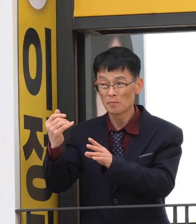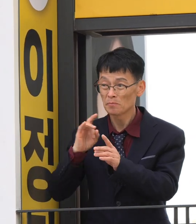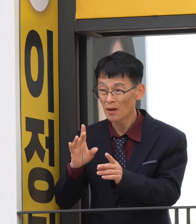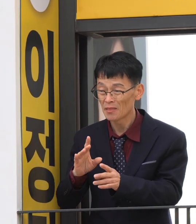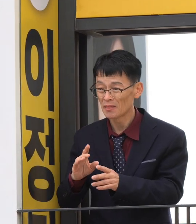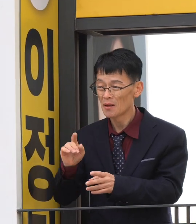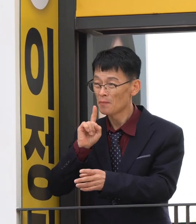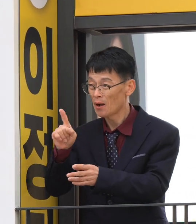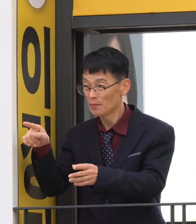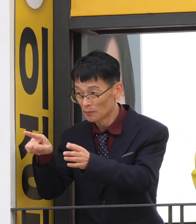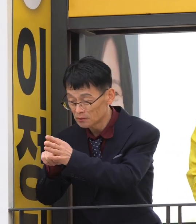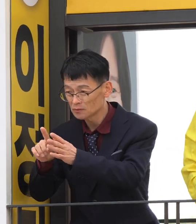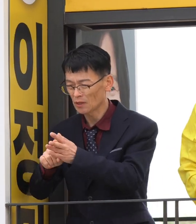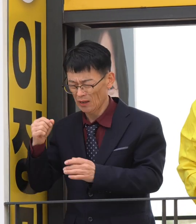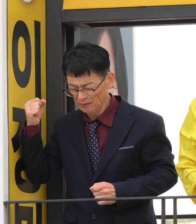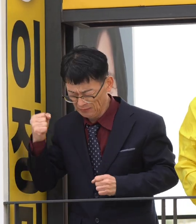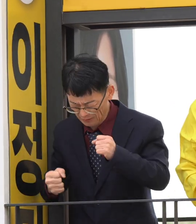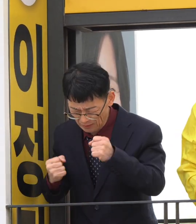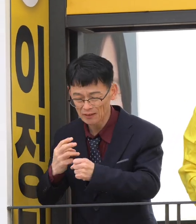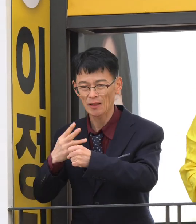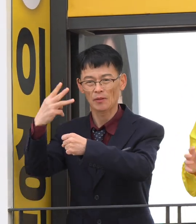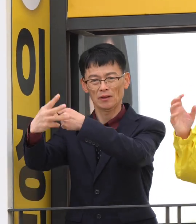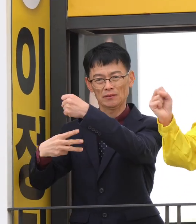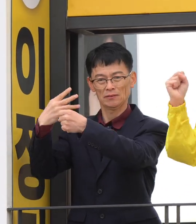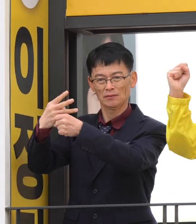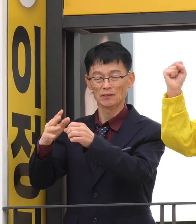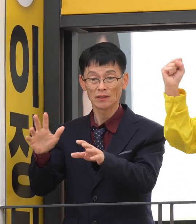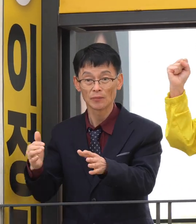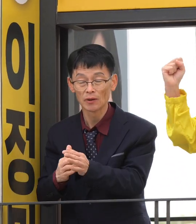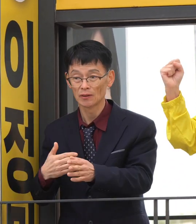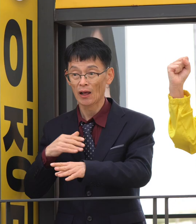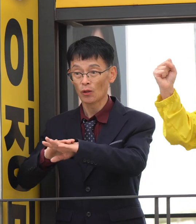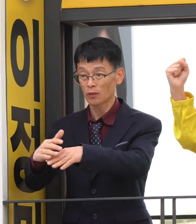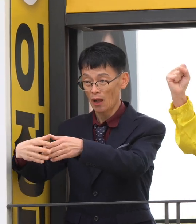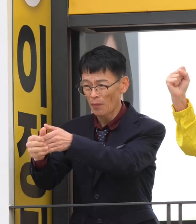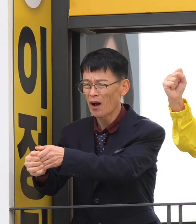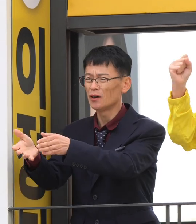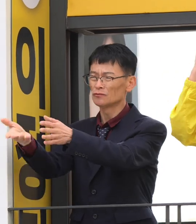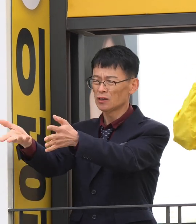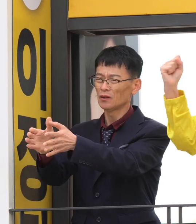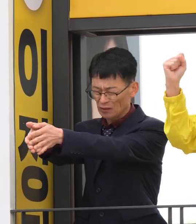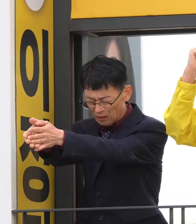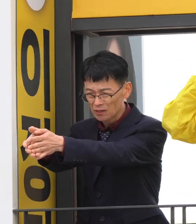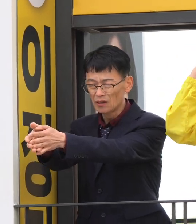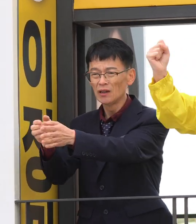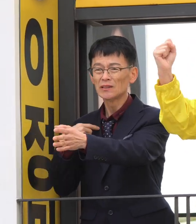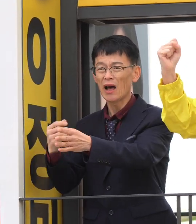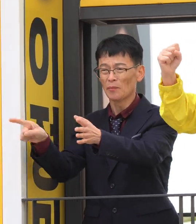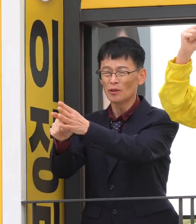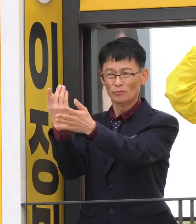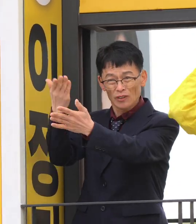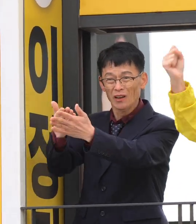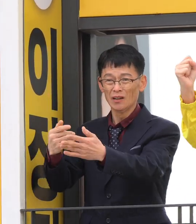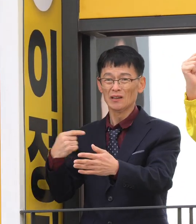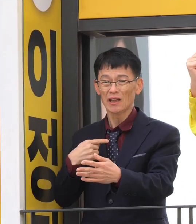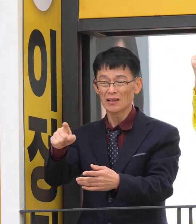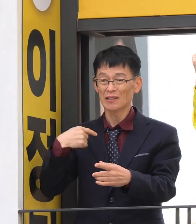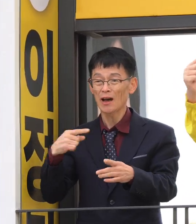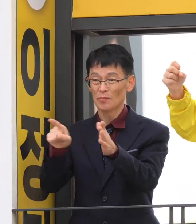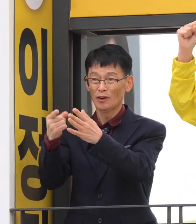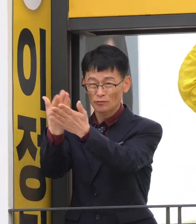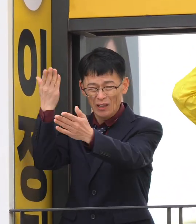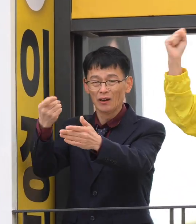주민만을 믿고 달려온 3년입니다. 이제 제 손을 잡아주십시오. 우리를 믿읍시다.